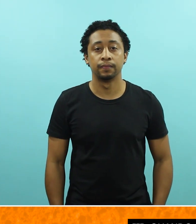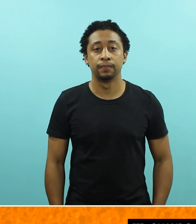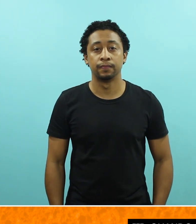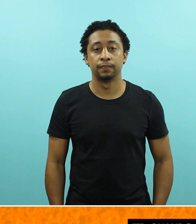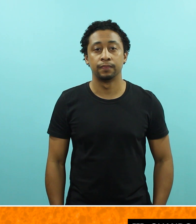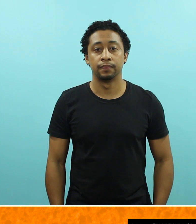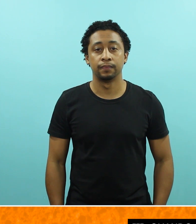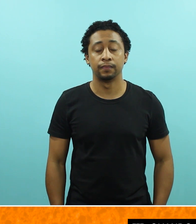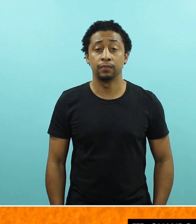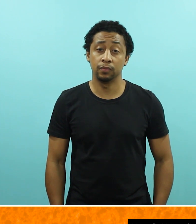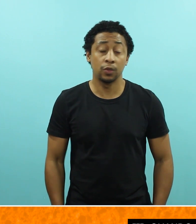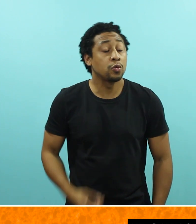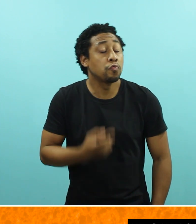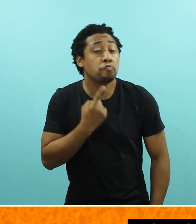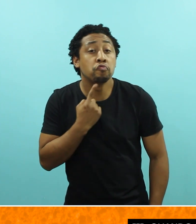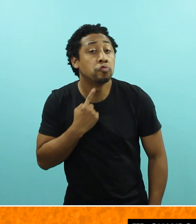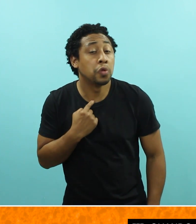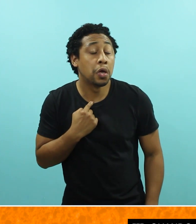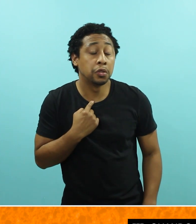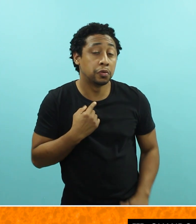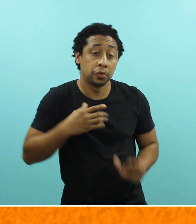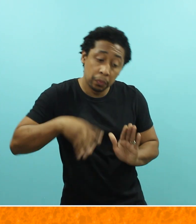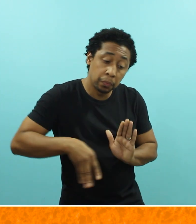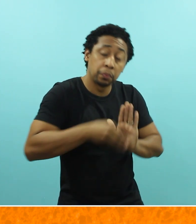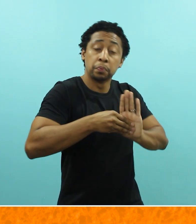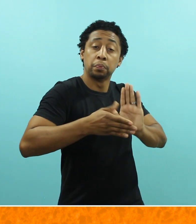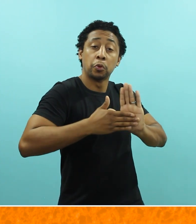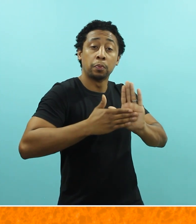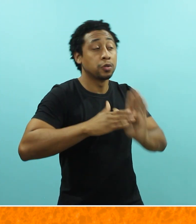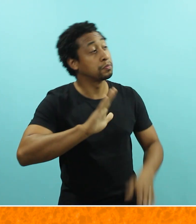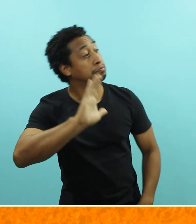3. Quando desejar propor.